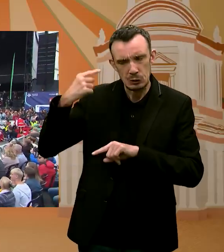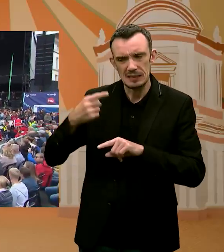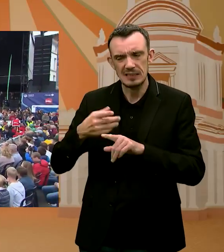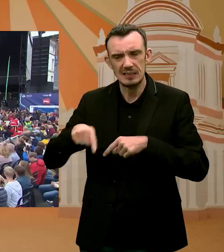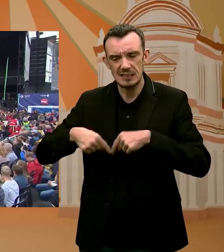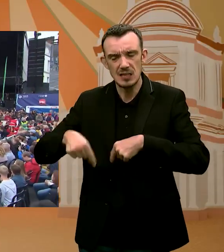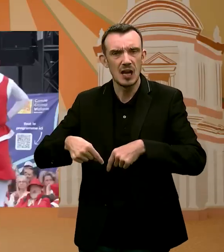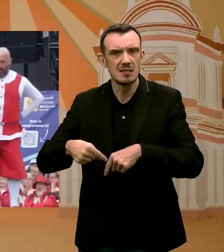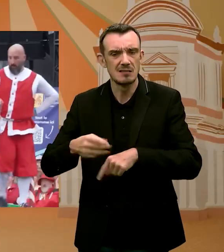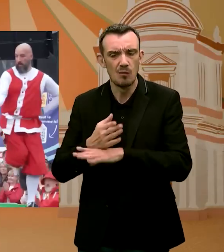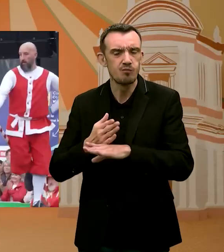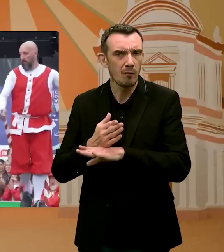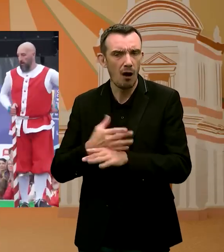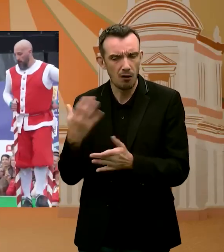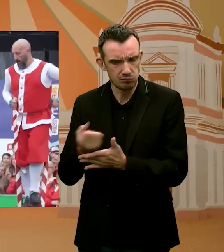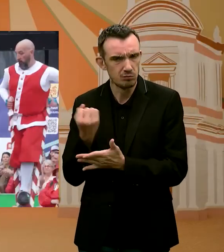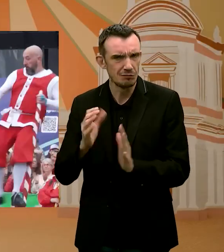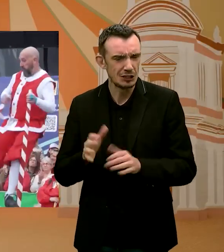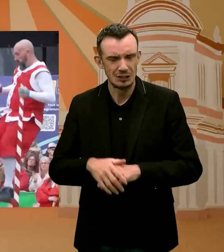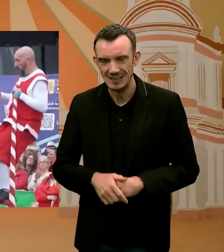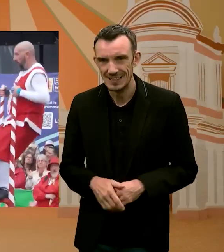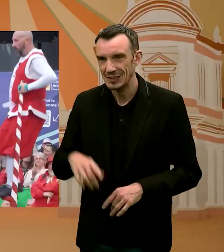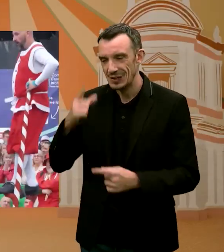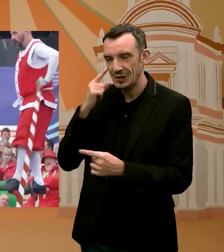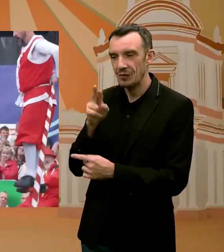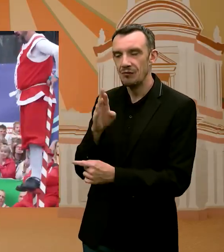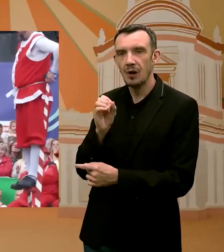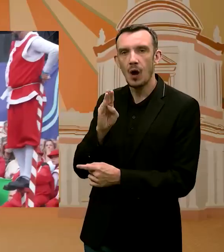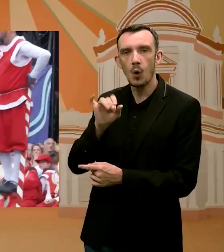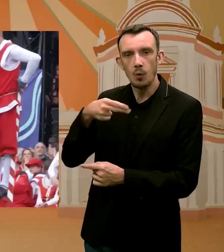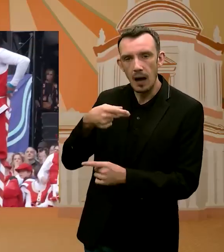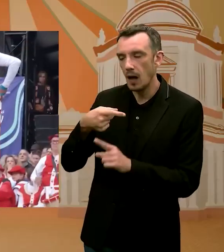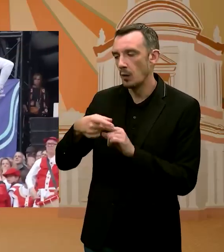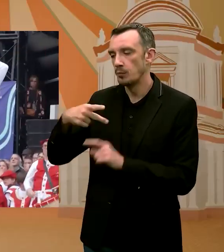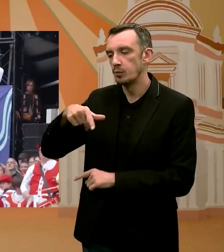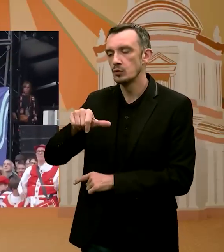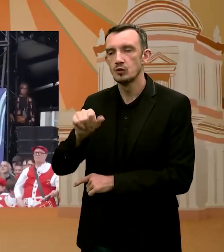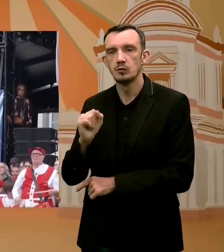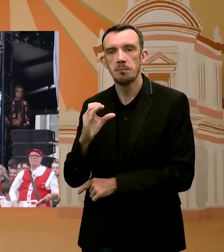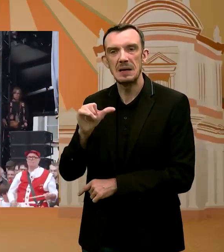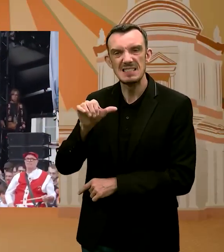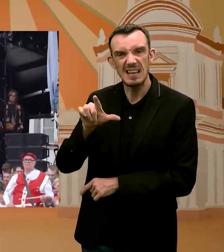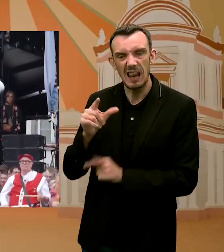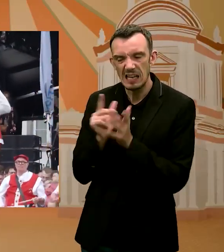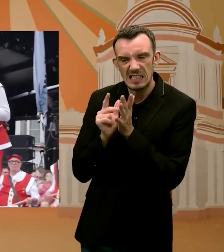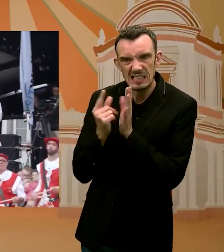bien Robin et Pascal tout à l'heure, pendant qu'on parlait ensemble. Donc à mon avis, ils essayent de s'allier, mais voilà, ils sont à 2 contre